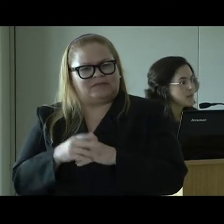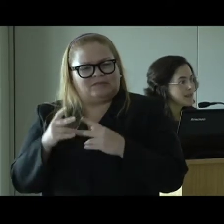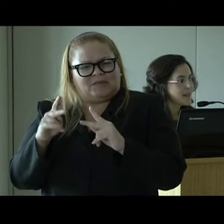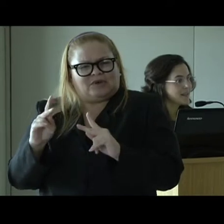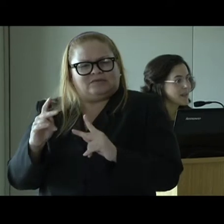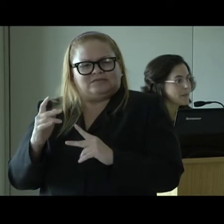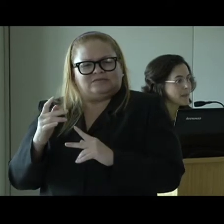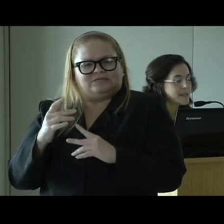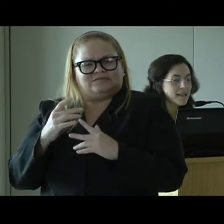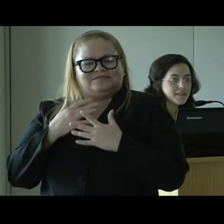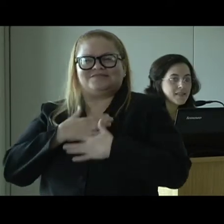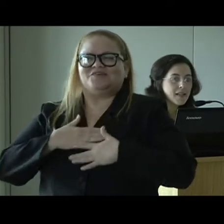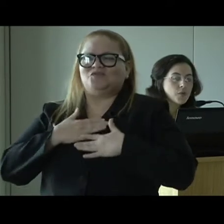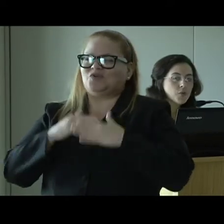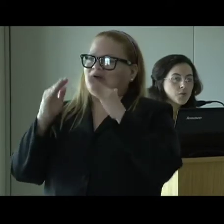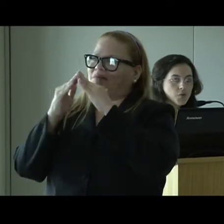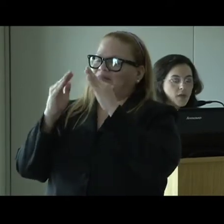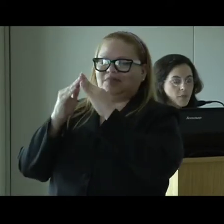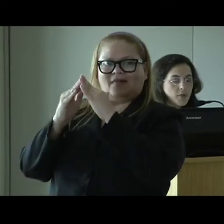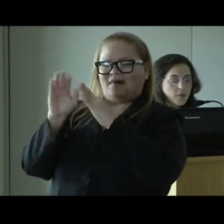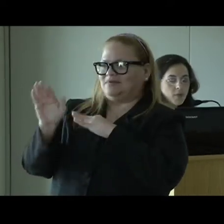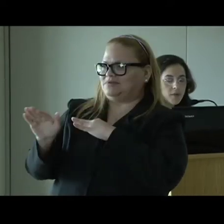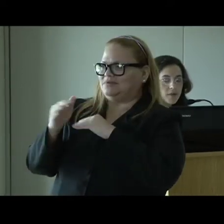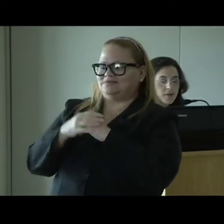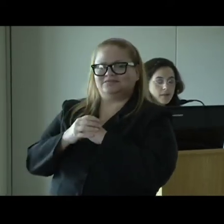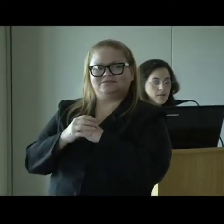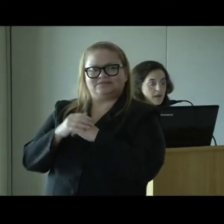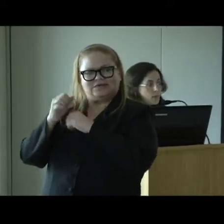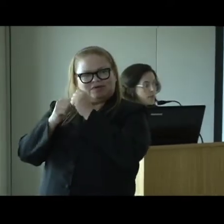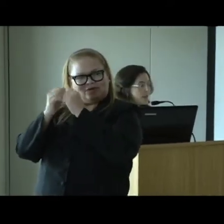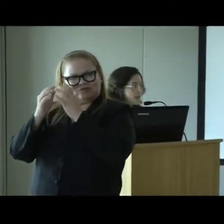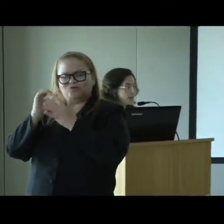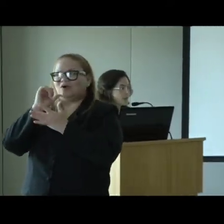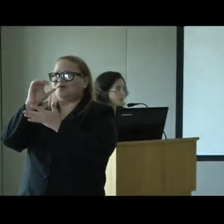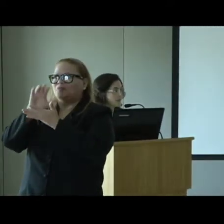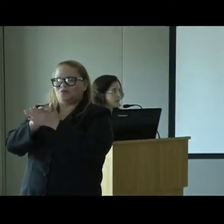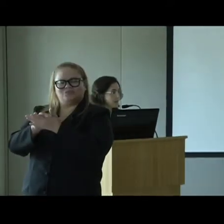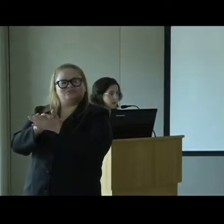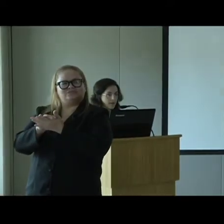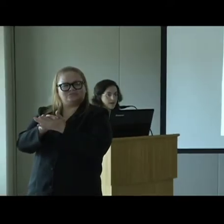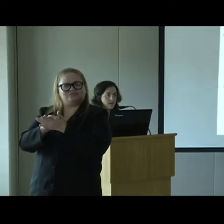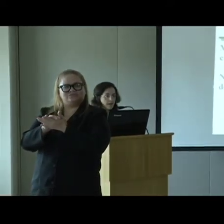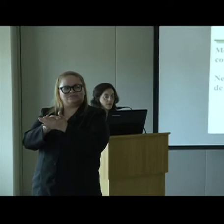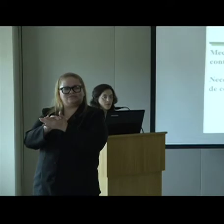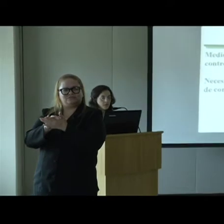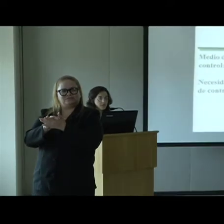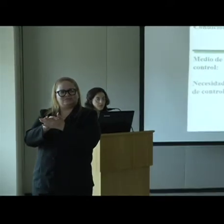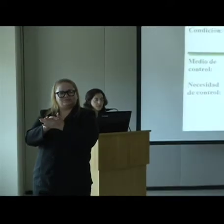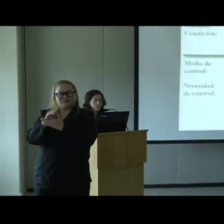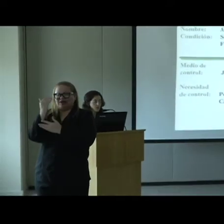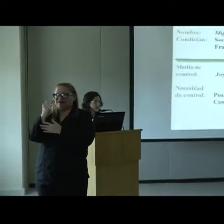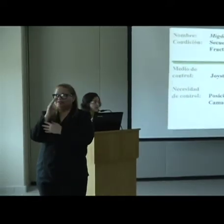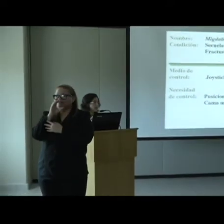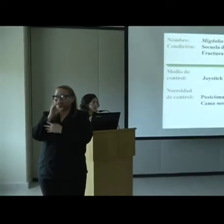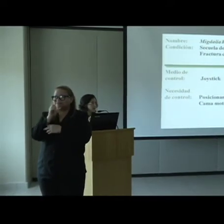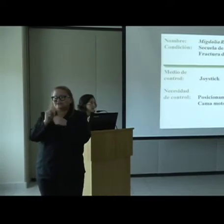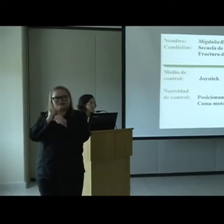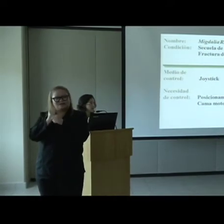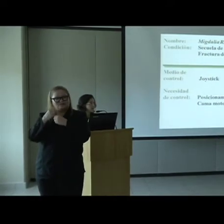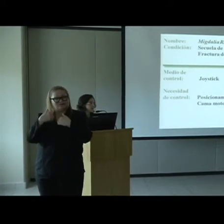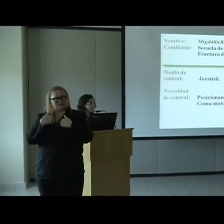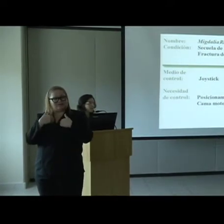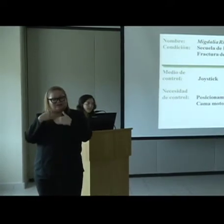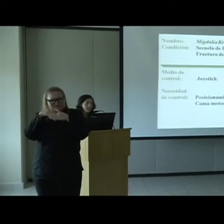un momento mi casa. Esa casa se la construyó su esposo, la vio el día que llegó y tenía 15 años guardada en su